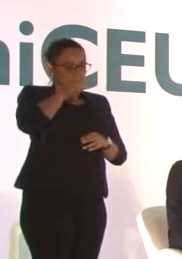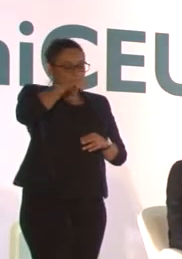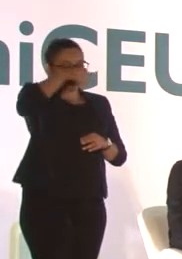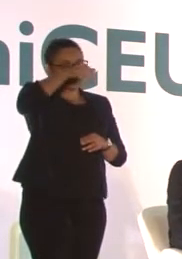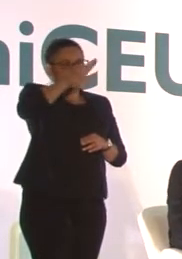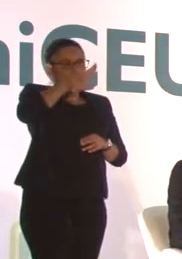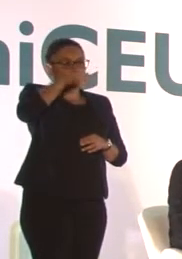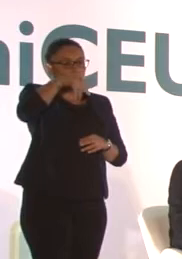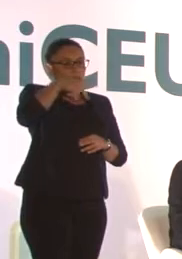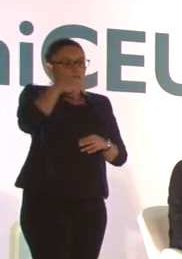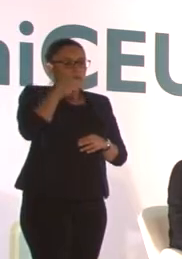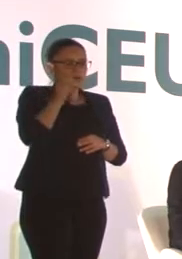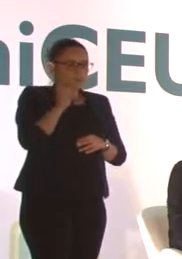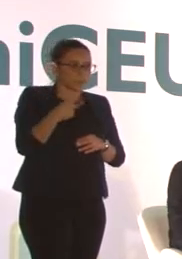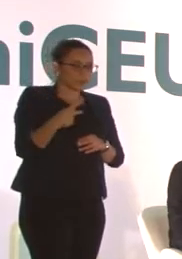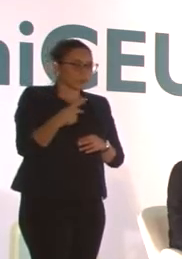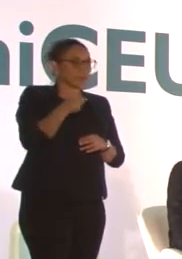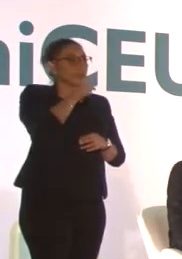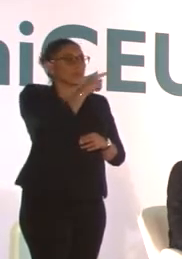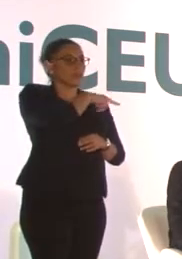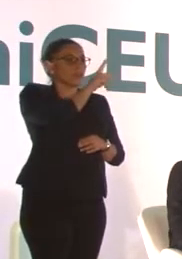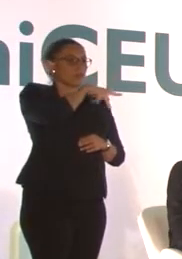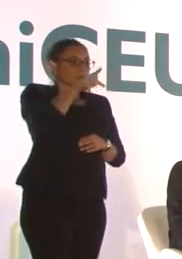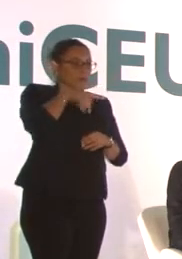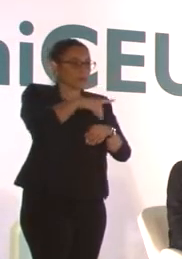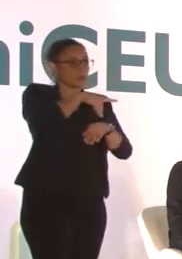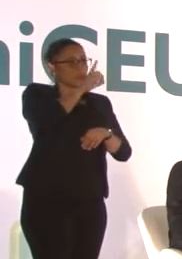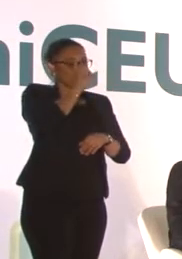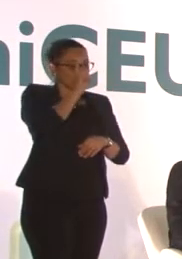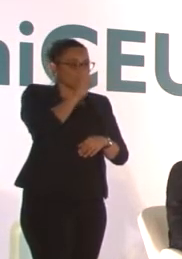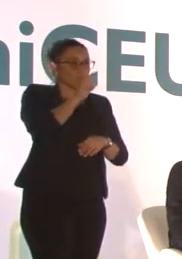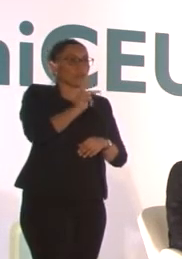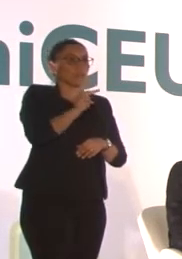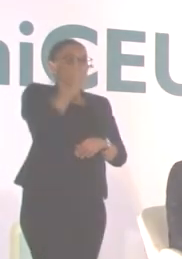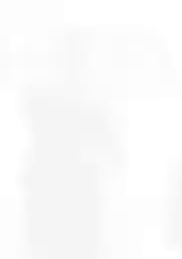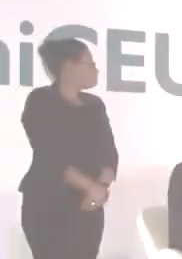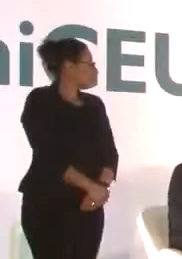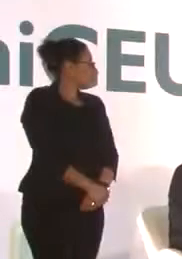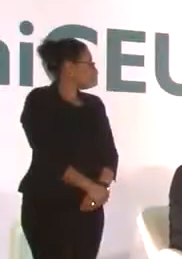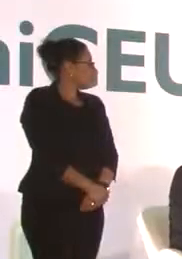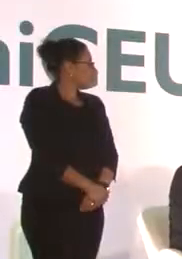Unesp, professor doutor Klaus Schlutzen Jr.